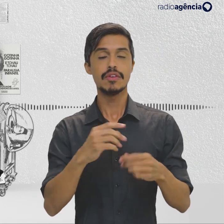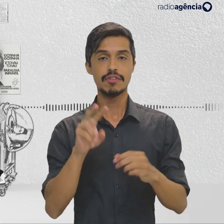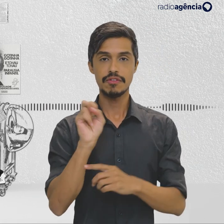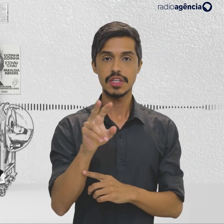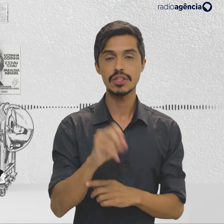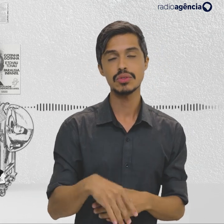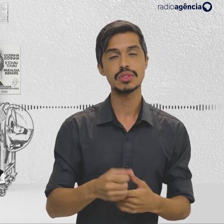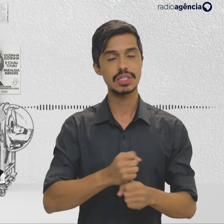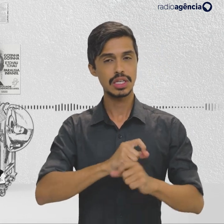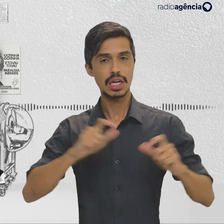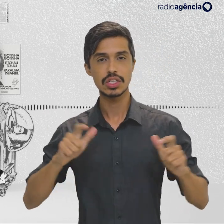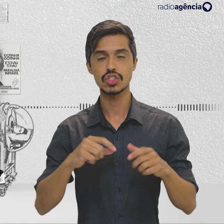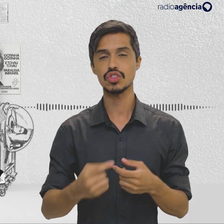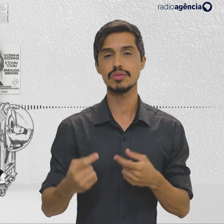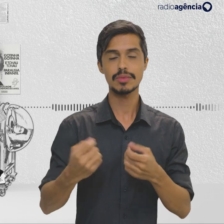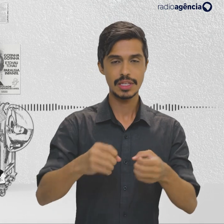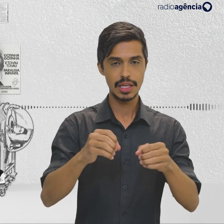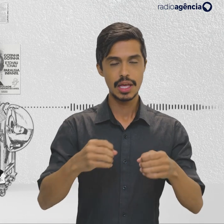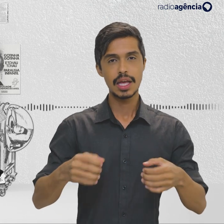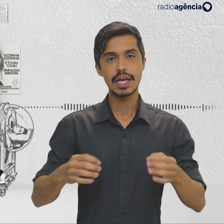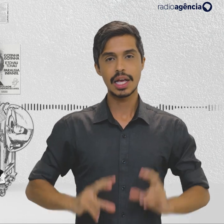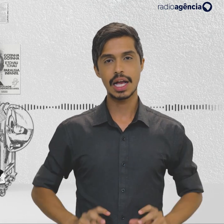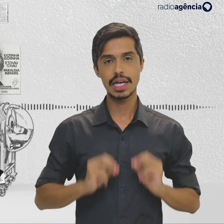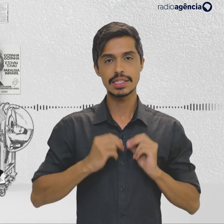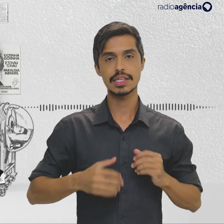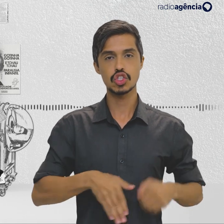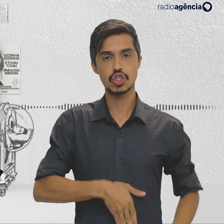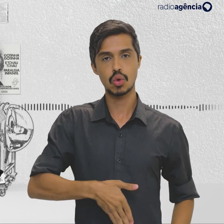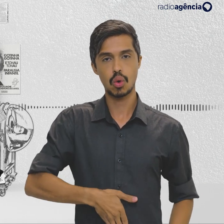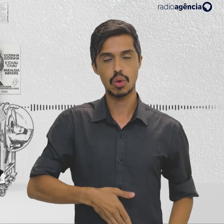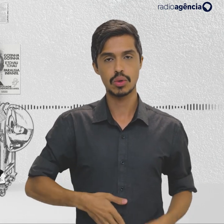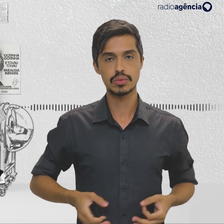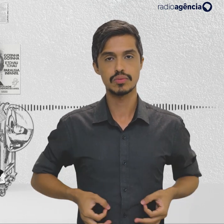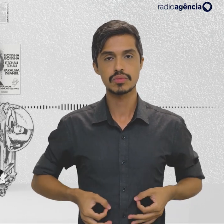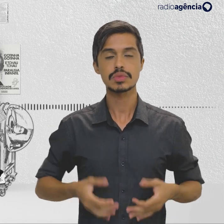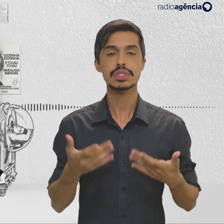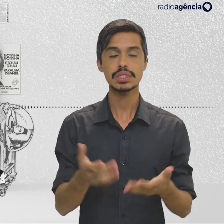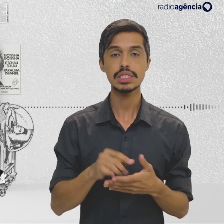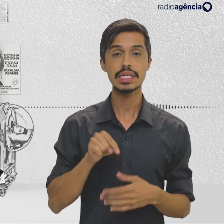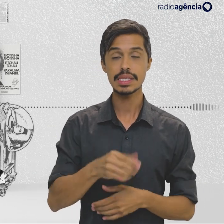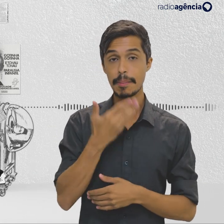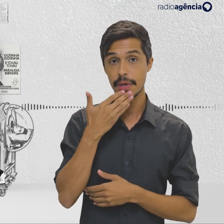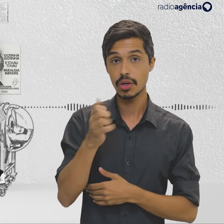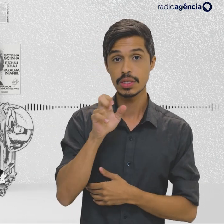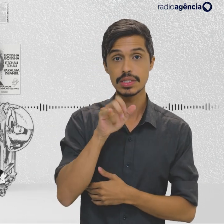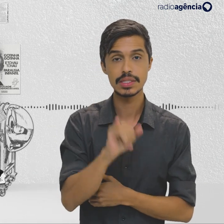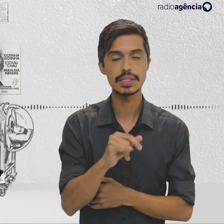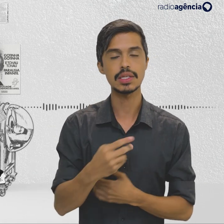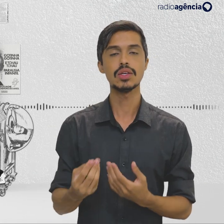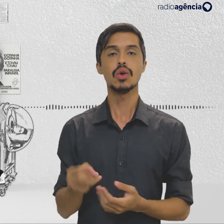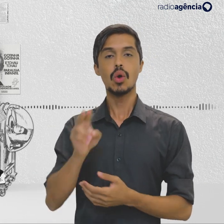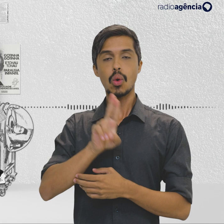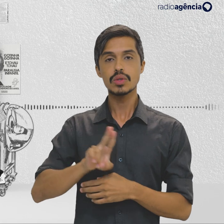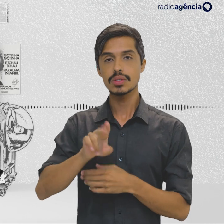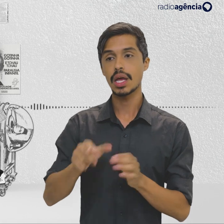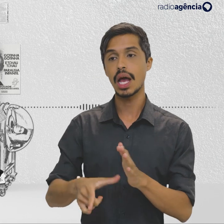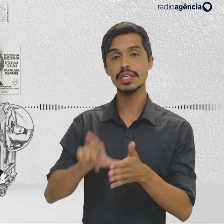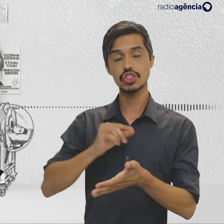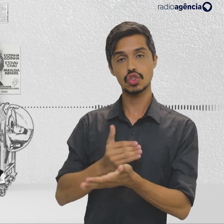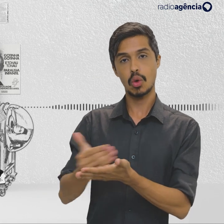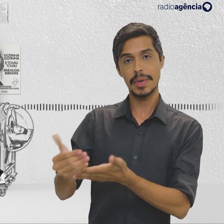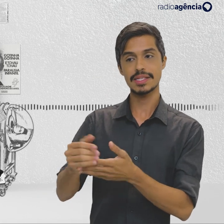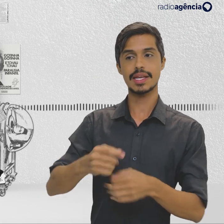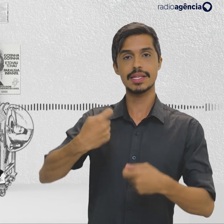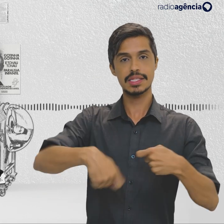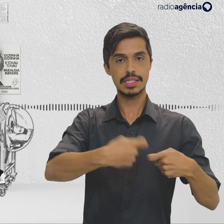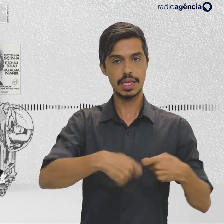causadores de câncer de colo de útero essa imunização tem maior eficácia se ela for aplicada antes do início da vida